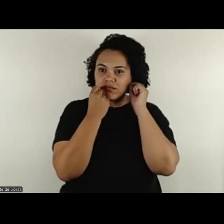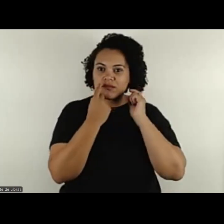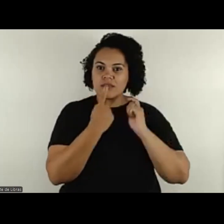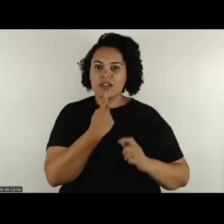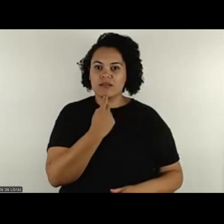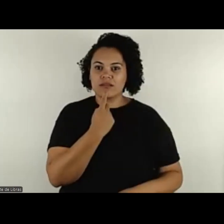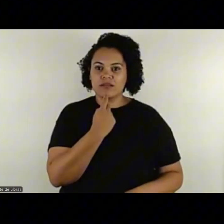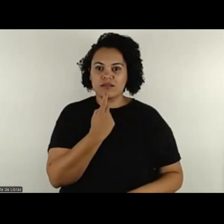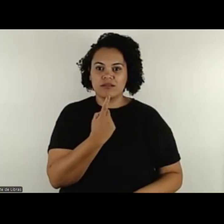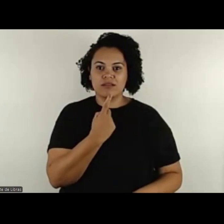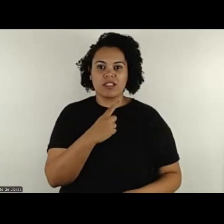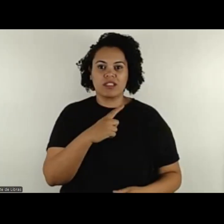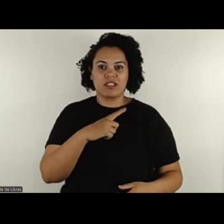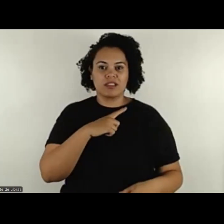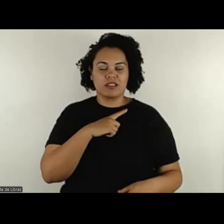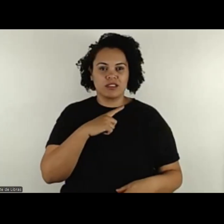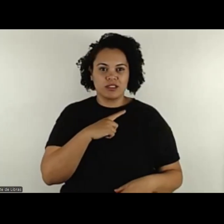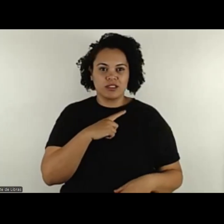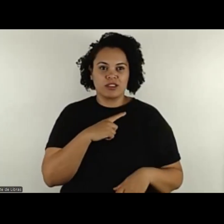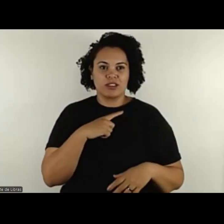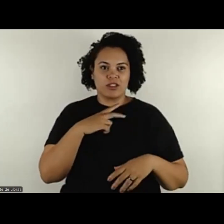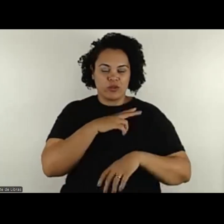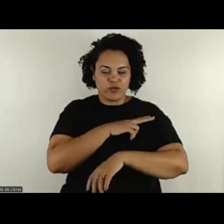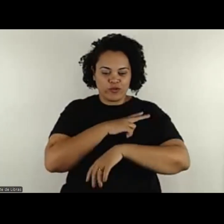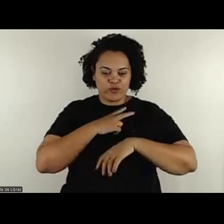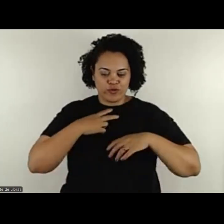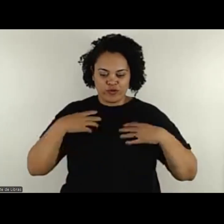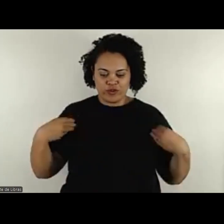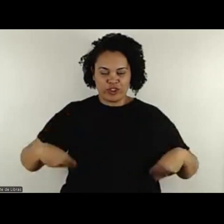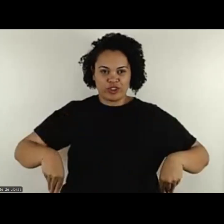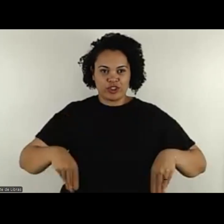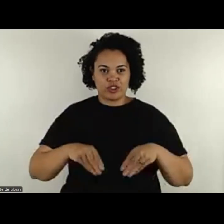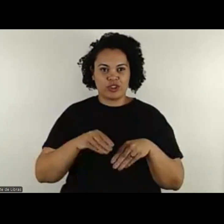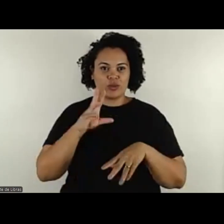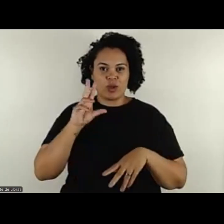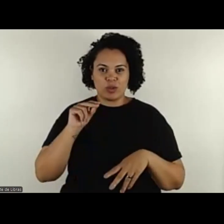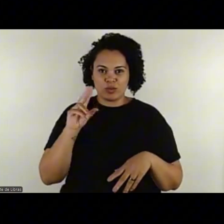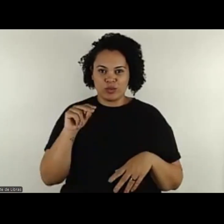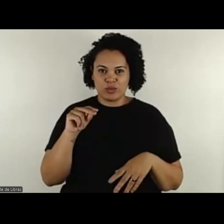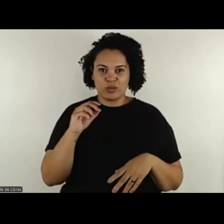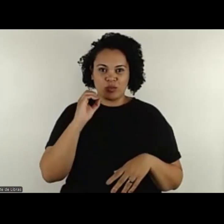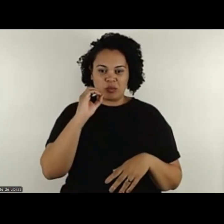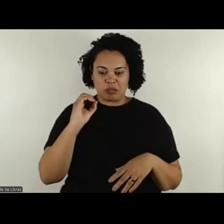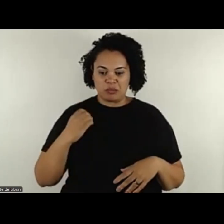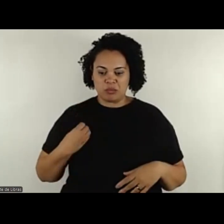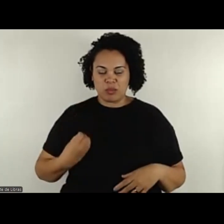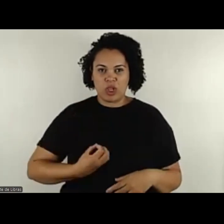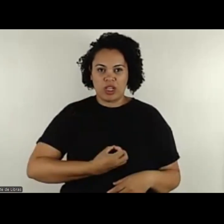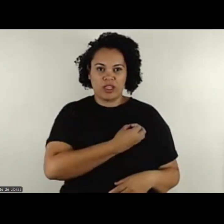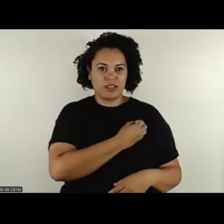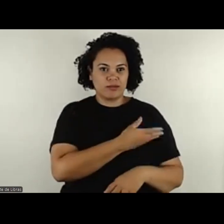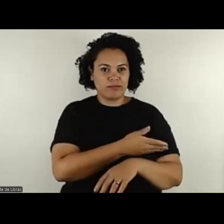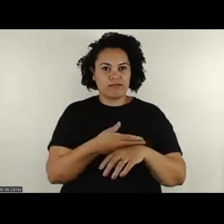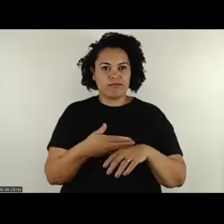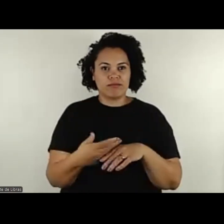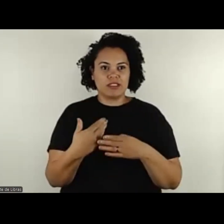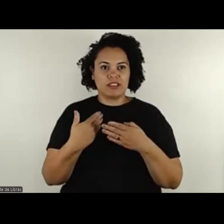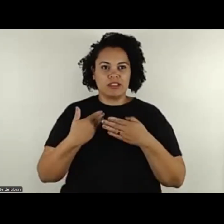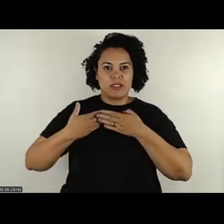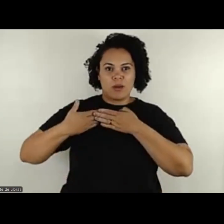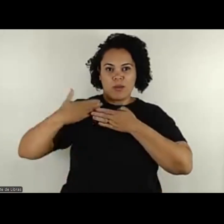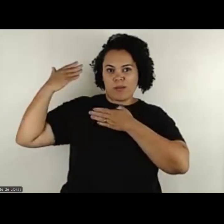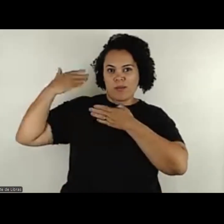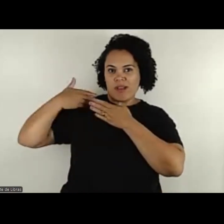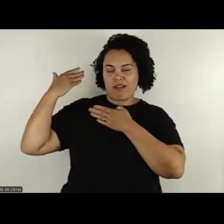usando um vestido azul com bolinha branca. Atrás de mim tem um armário branco, uma parede